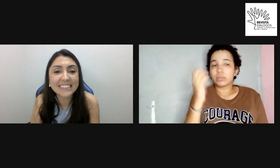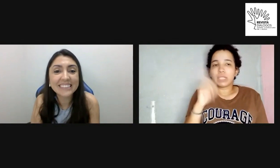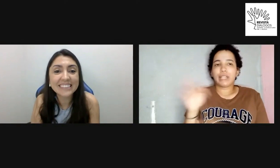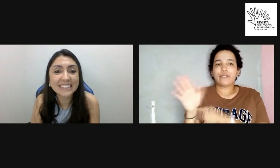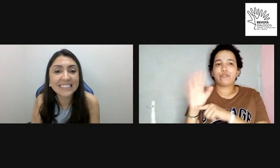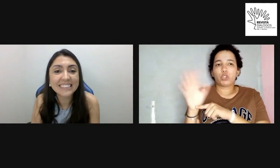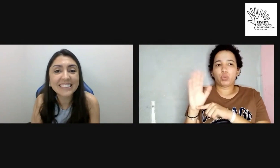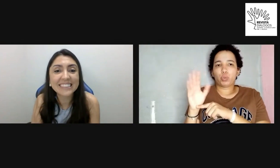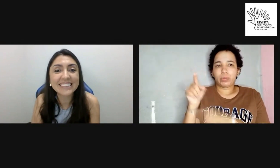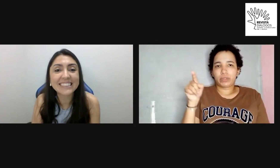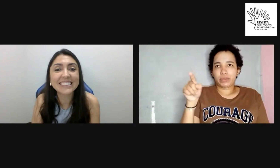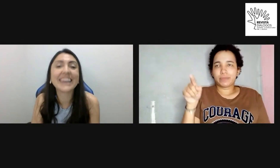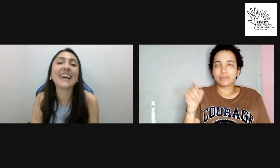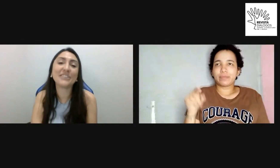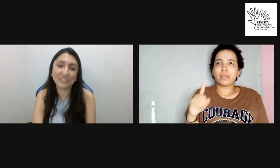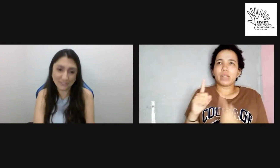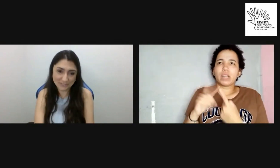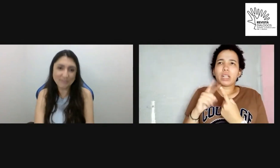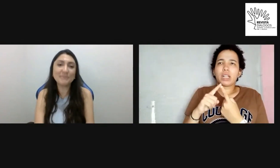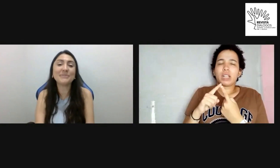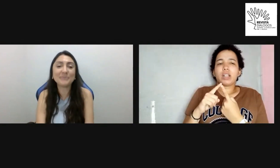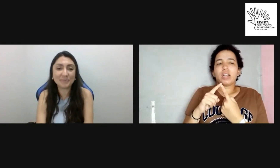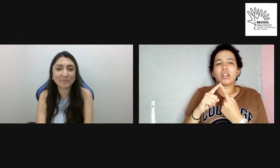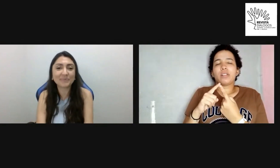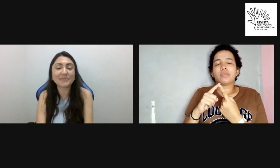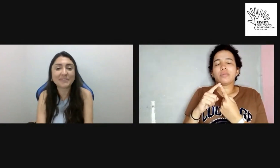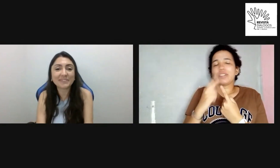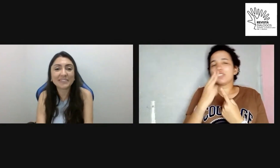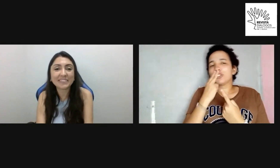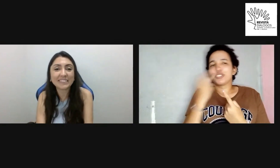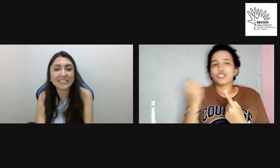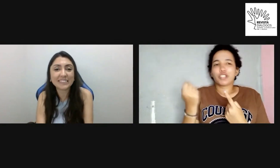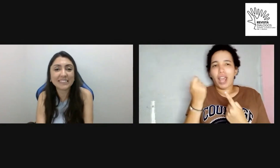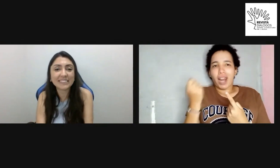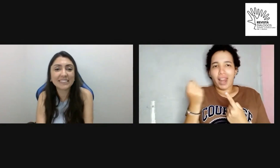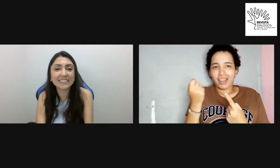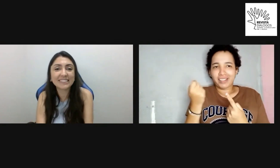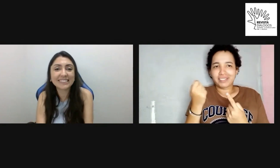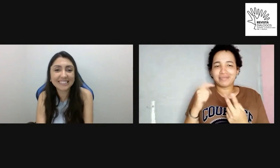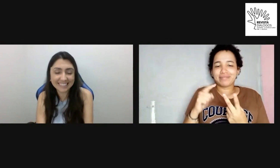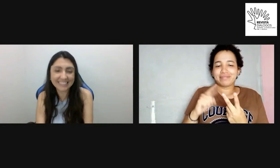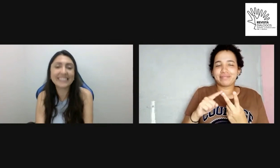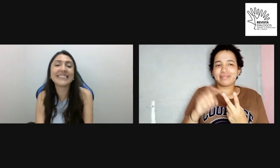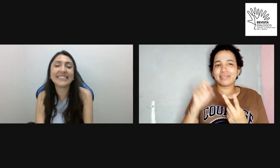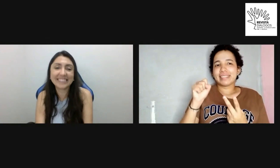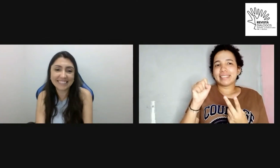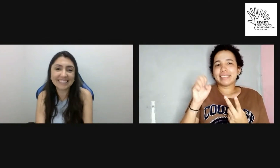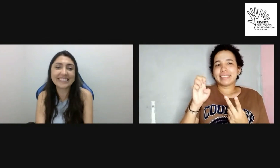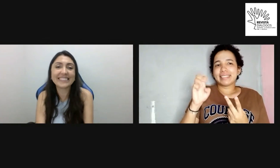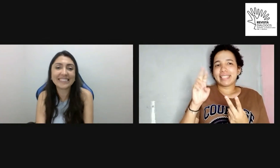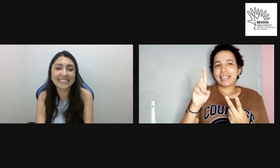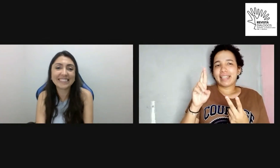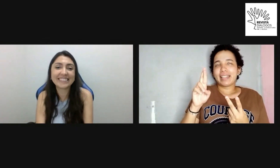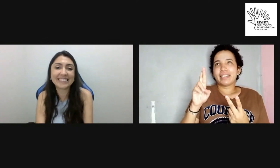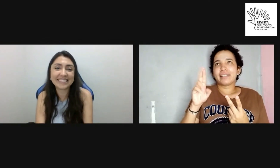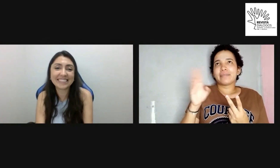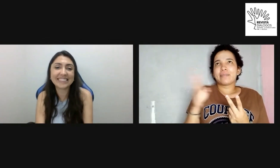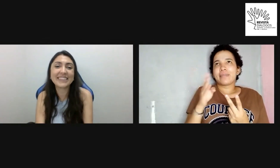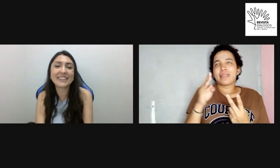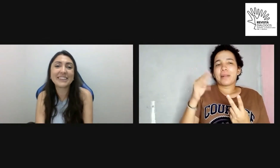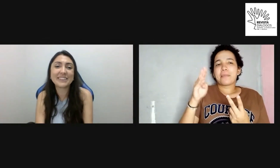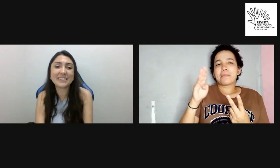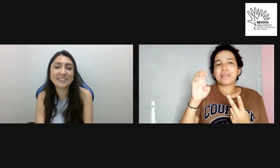No início, foi pelos vídeos do Charlie Chaplin, do